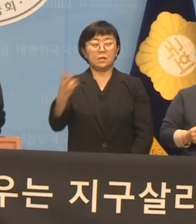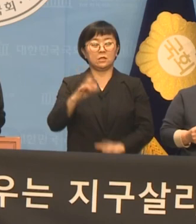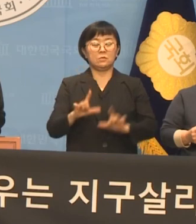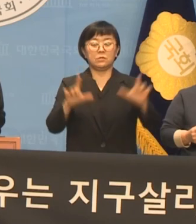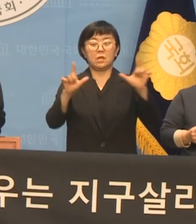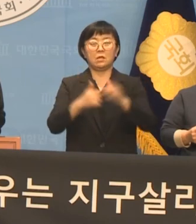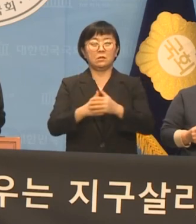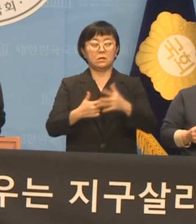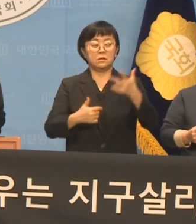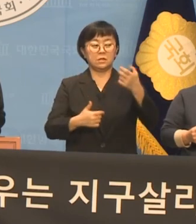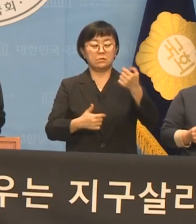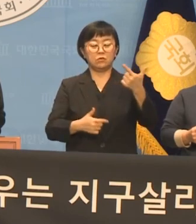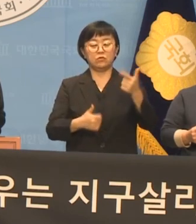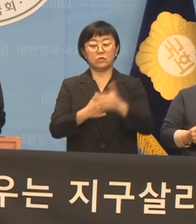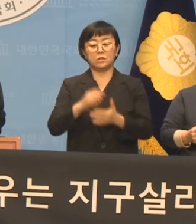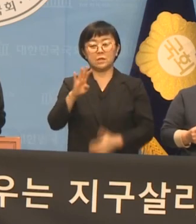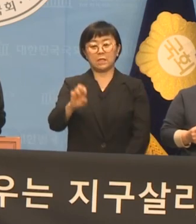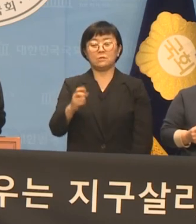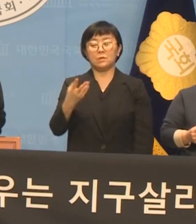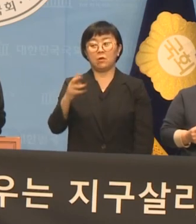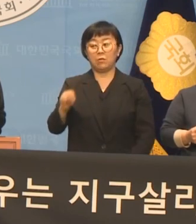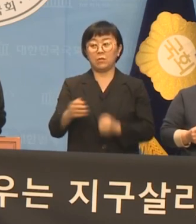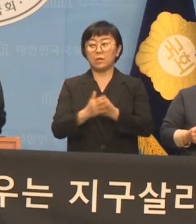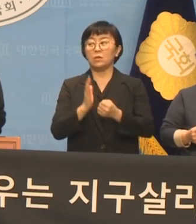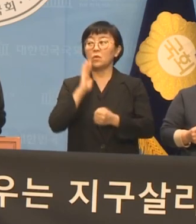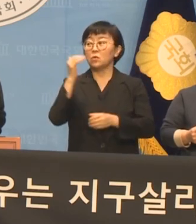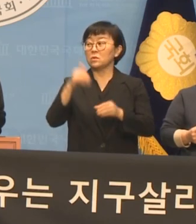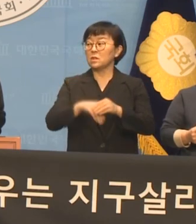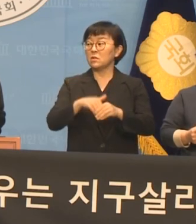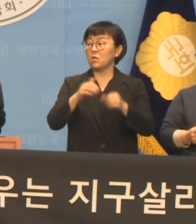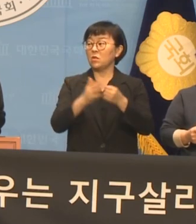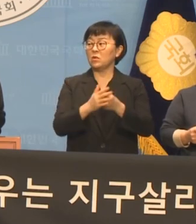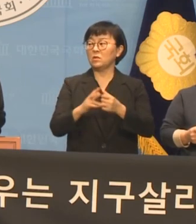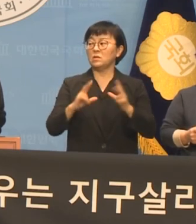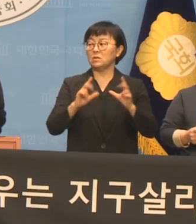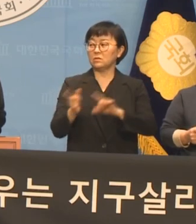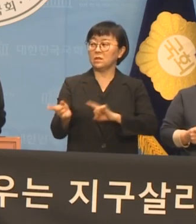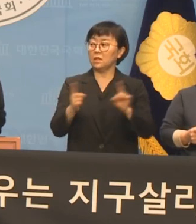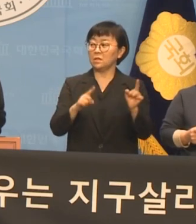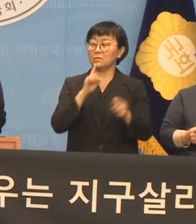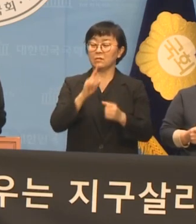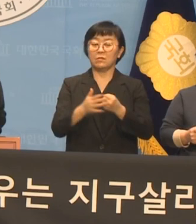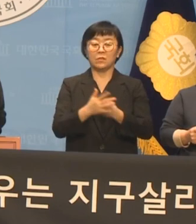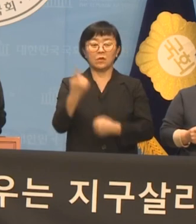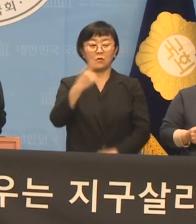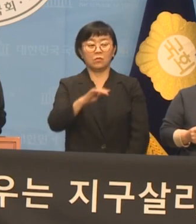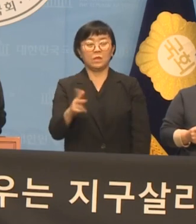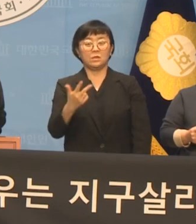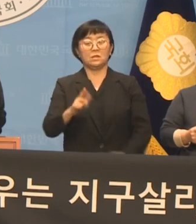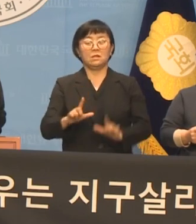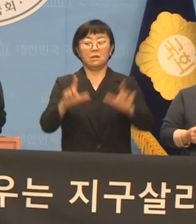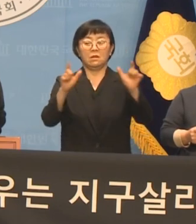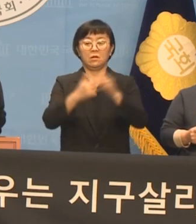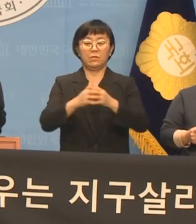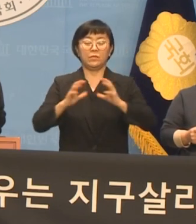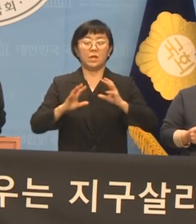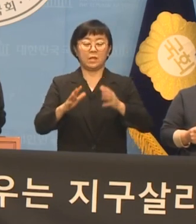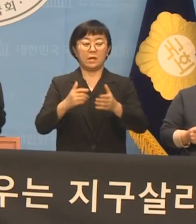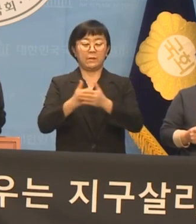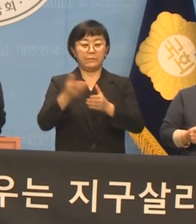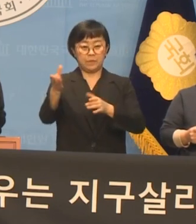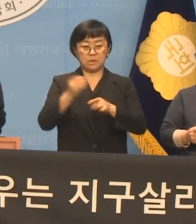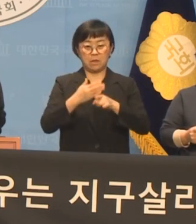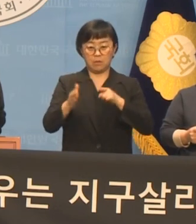2024년 76개국 42억 명의 녹색 선거로 지구를 살리게 하자. 1907년 단연으로 나라 빚을